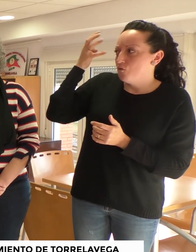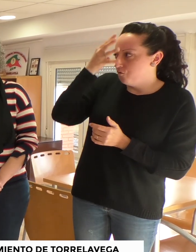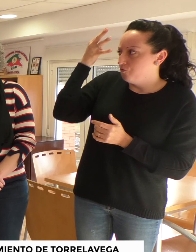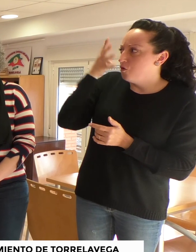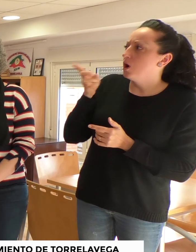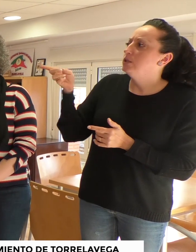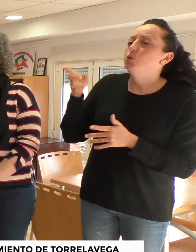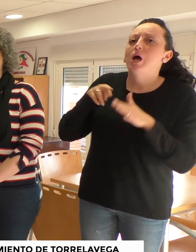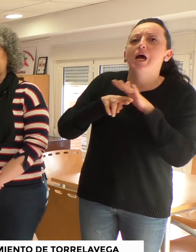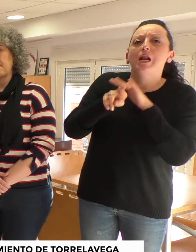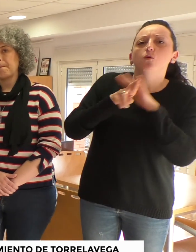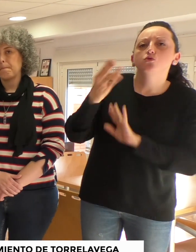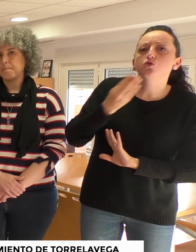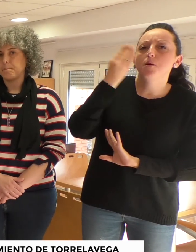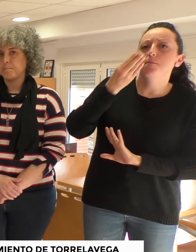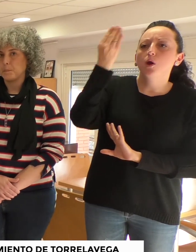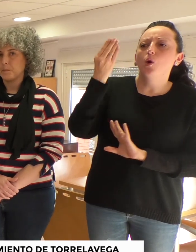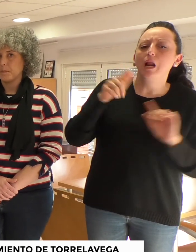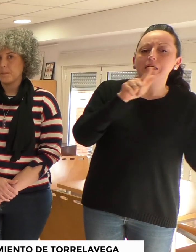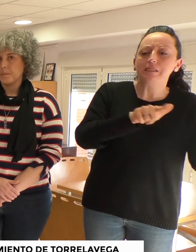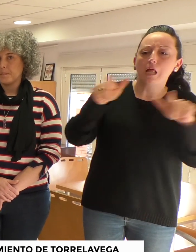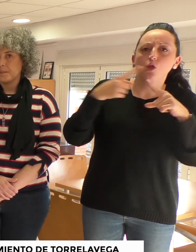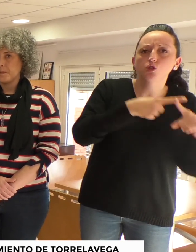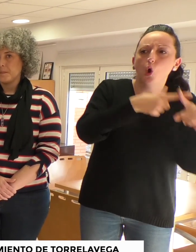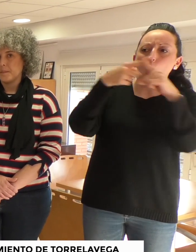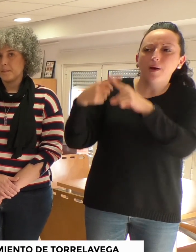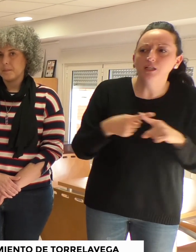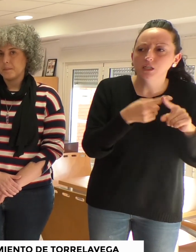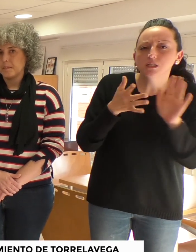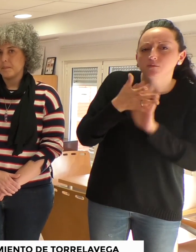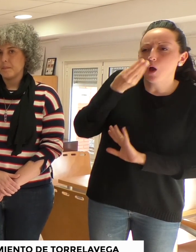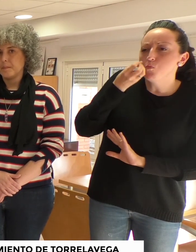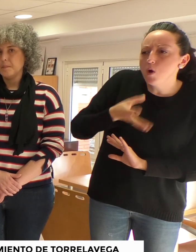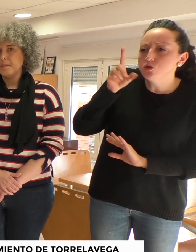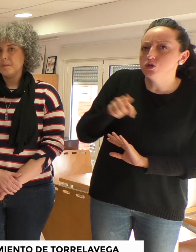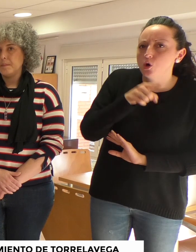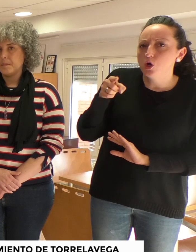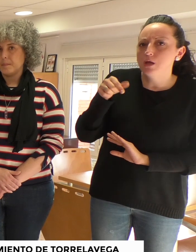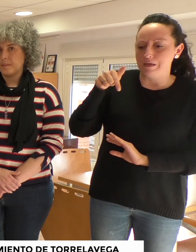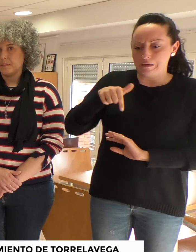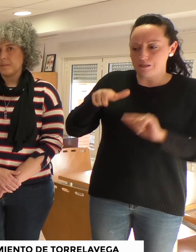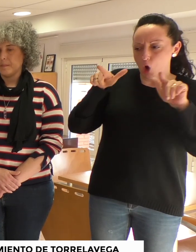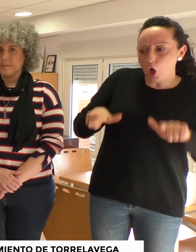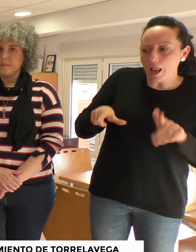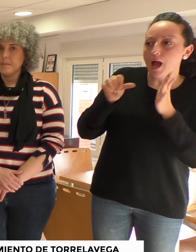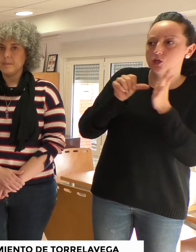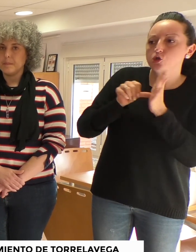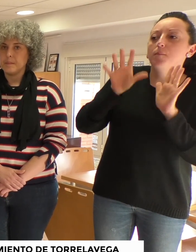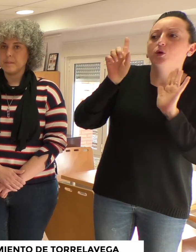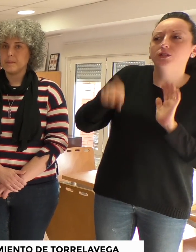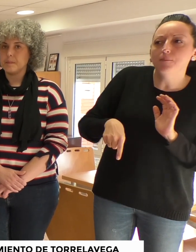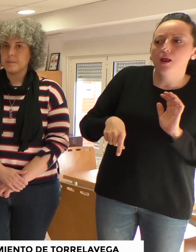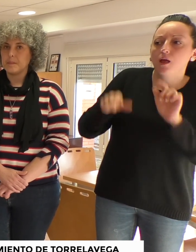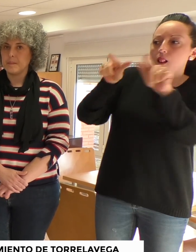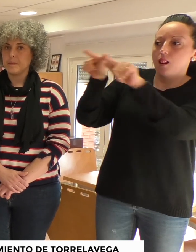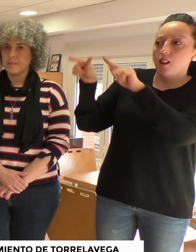optimizar recursos y compartir instalaciones es algo positivo porque ahora estamos en un local destinado para la Asociación de Sordos, pero que comparte también